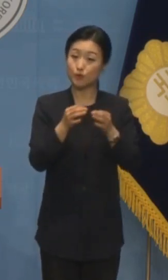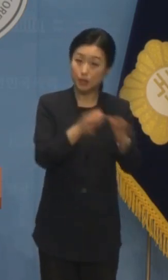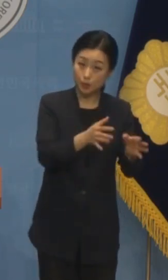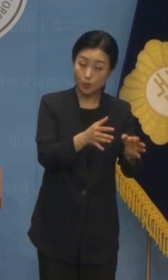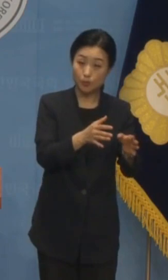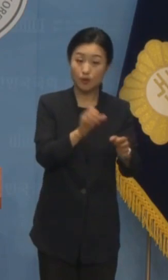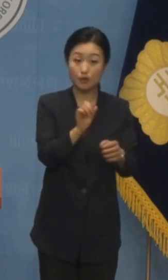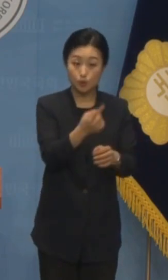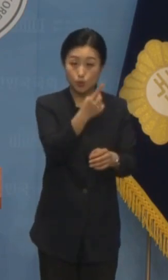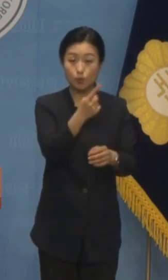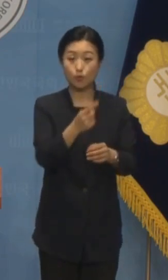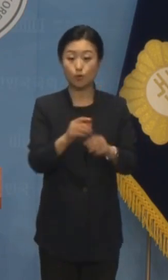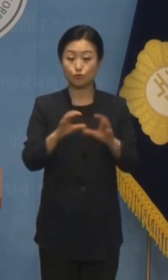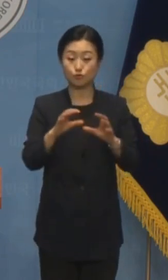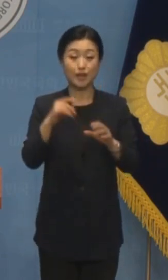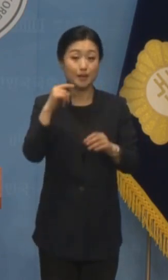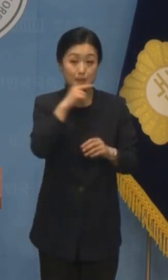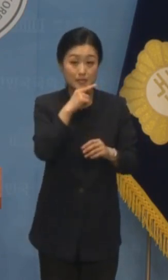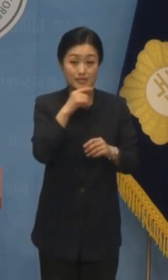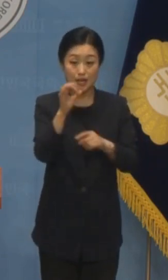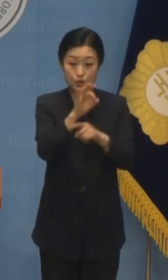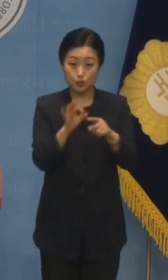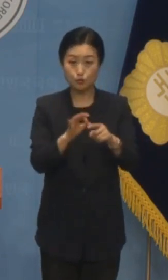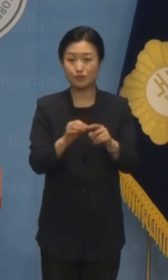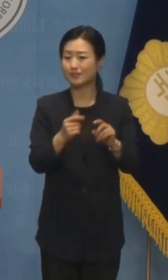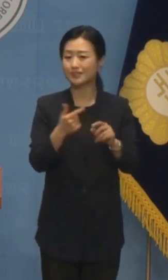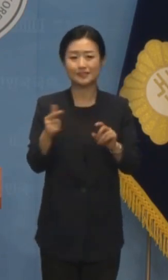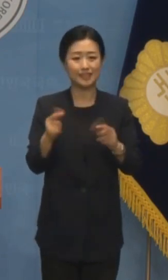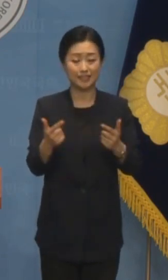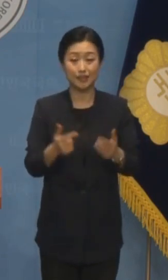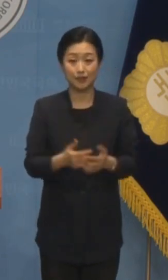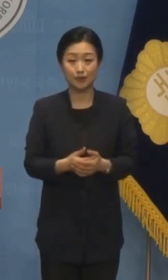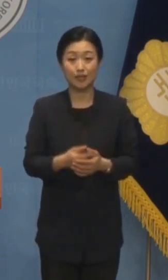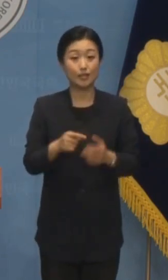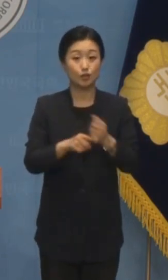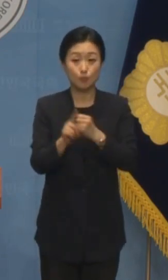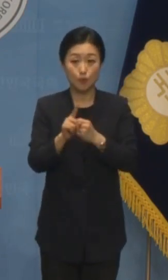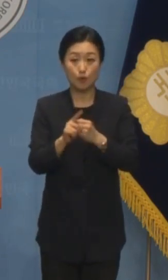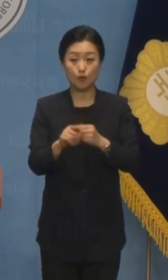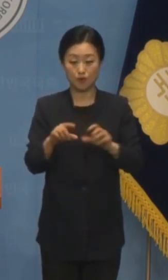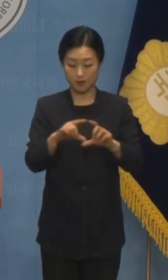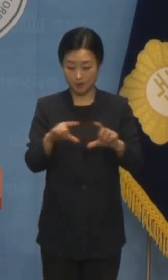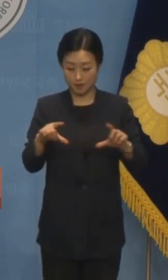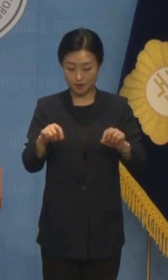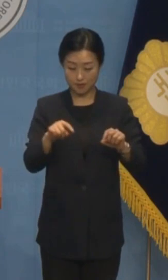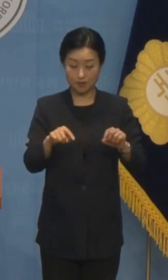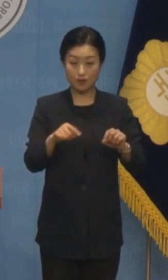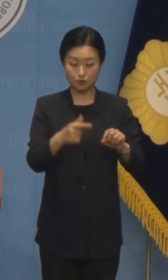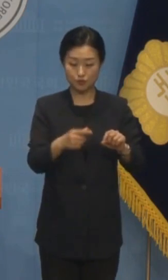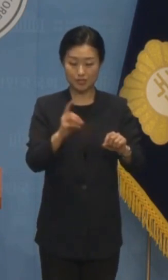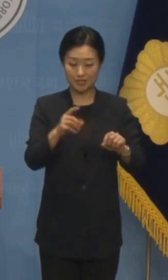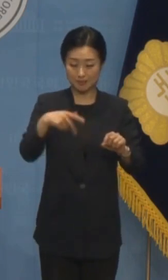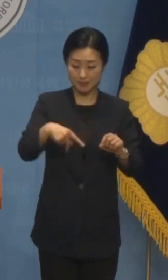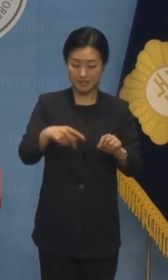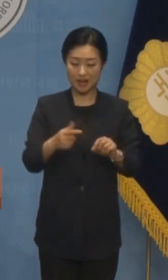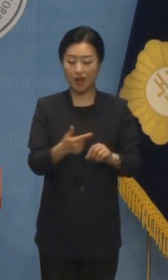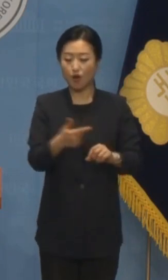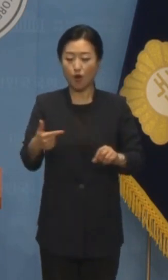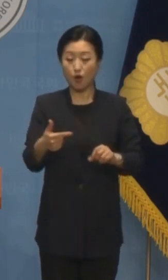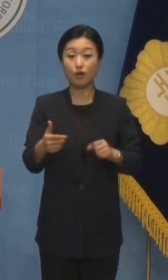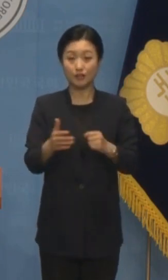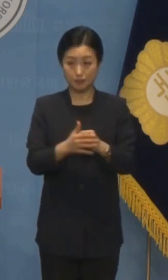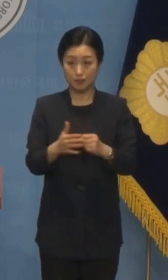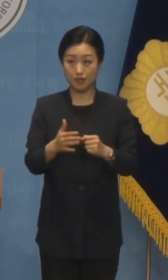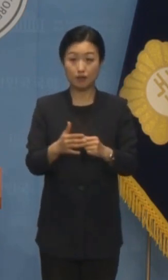이로 인해서 발생하는 국가 부채율의 증가는 크지 않습니다. 왜냐하면 분모인 GDP가 그만큼 커졌기